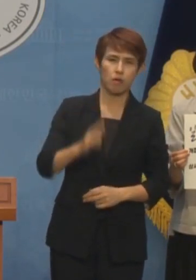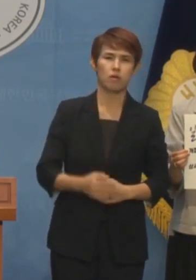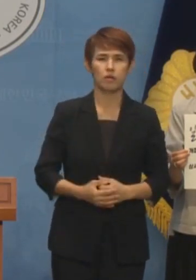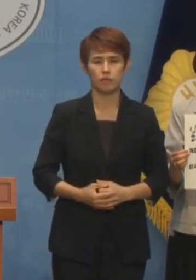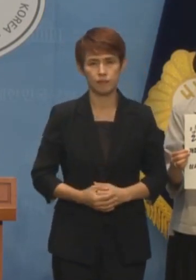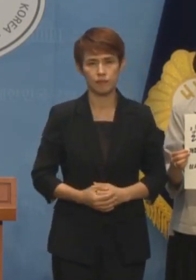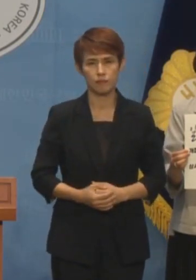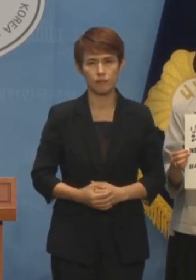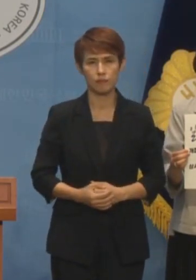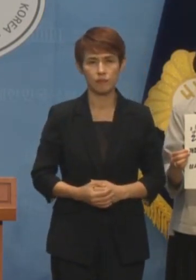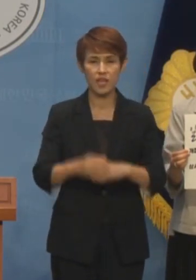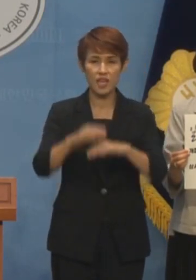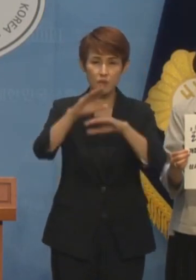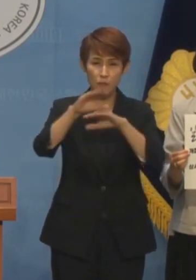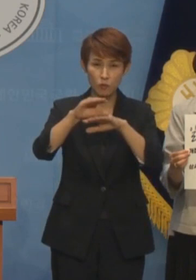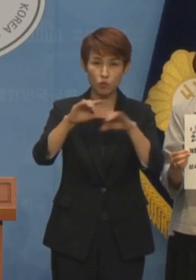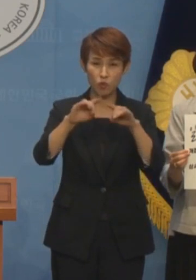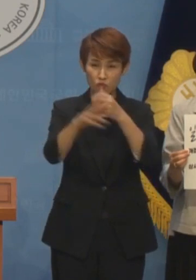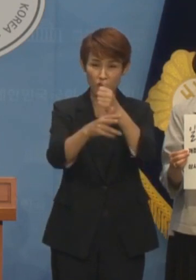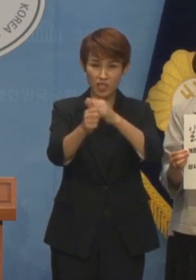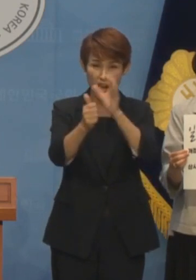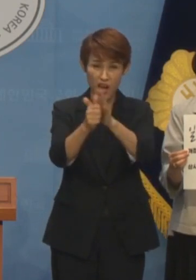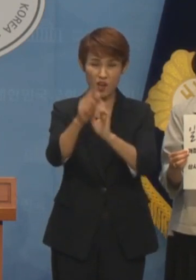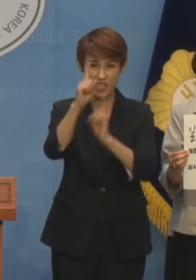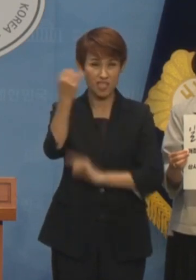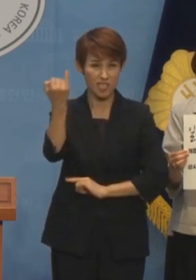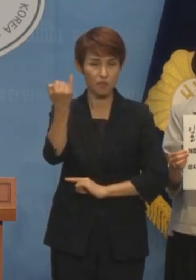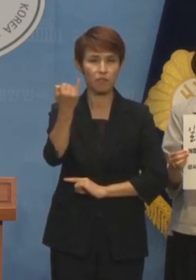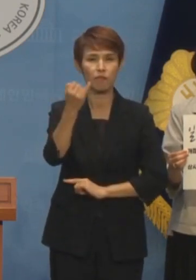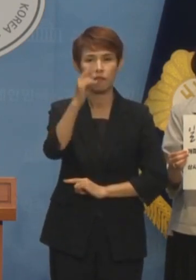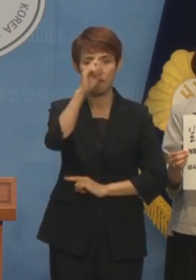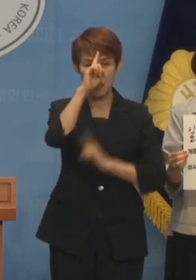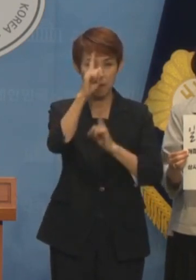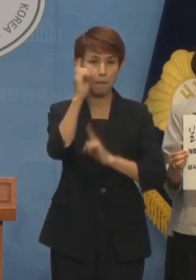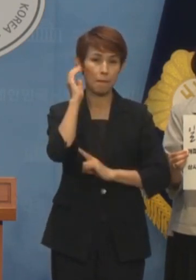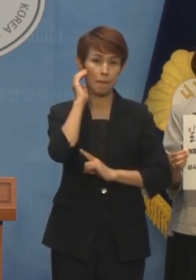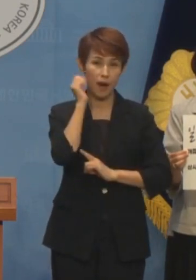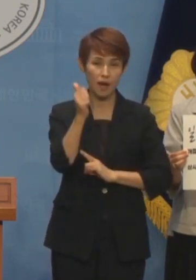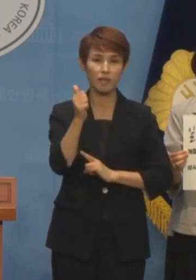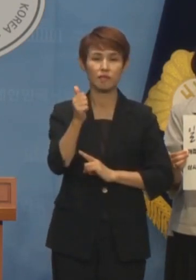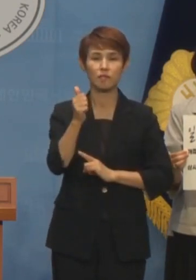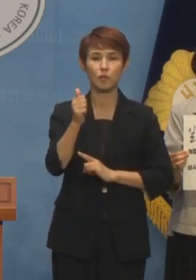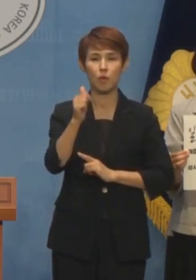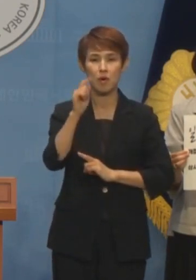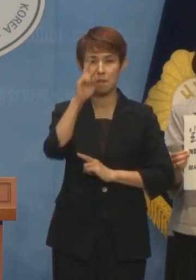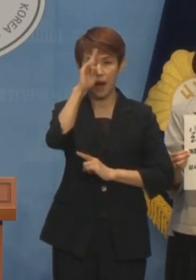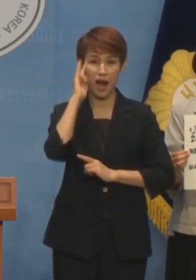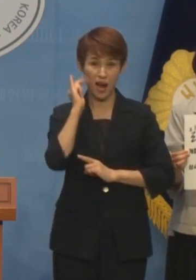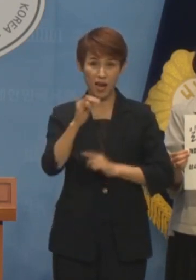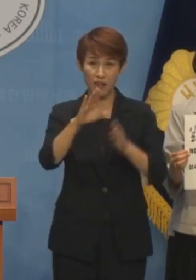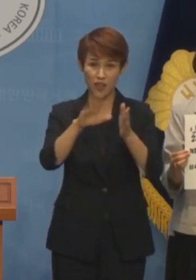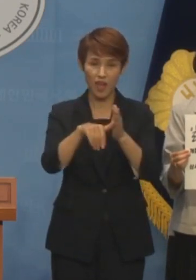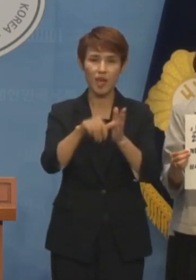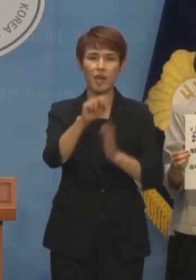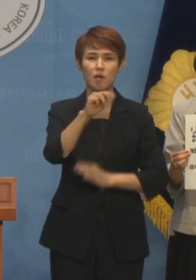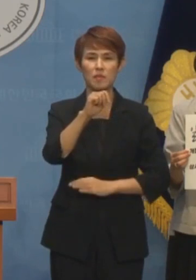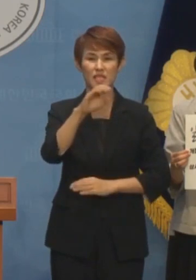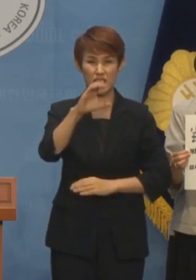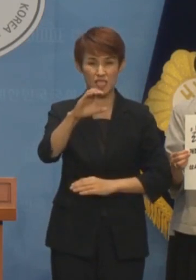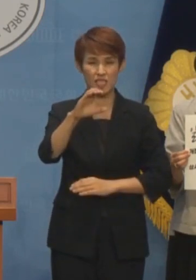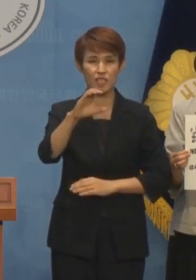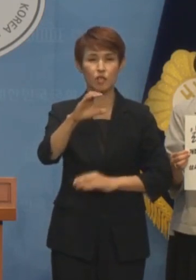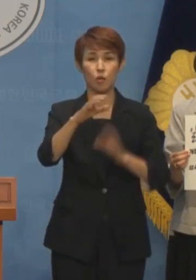깊습니다. 이진숙 후보자는 이명박 박근혜 정부 당시 MBC 장악 시나리오 선봉에서 실행한 원조